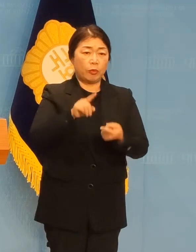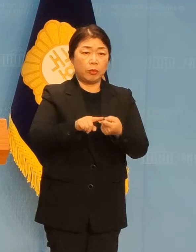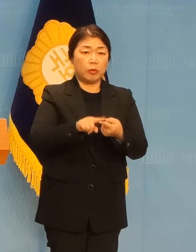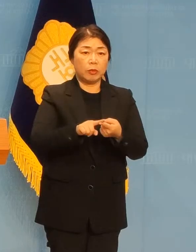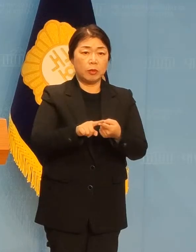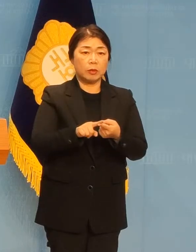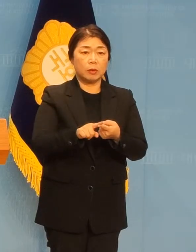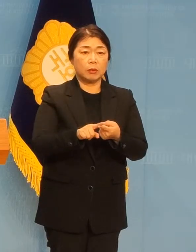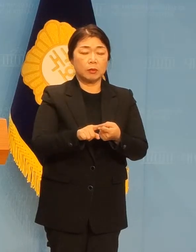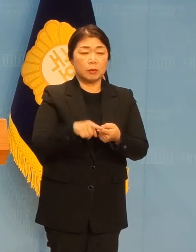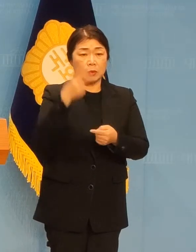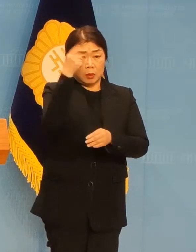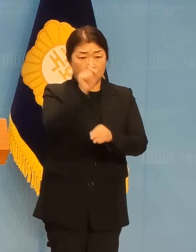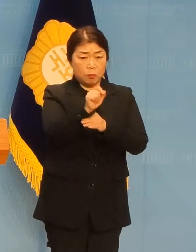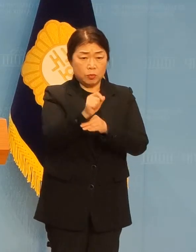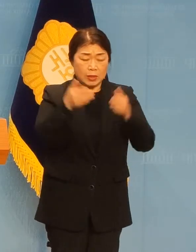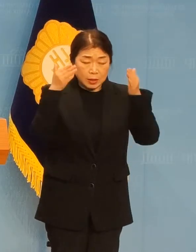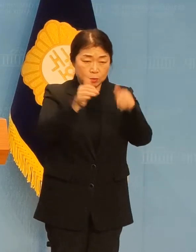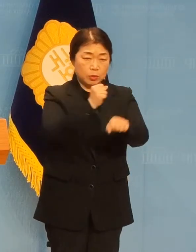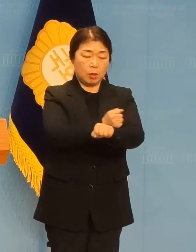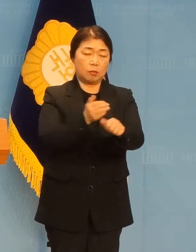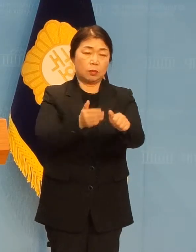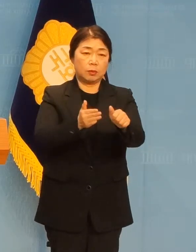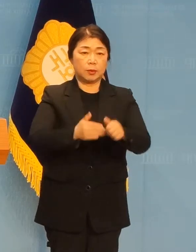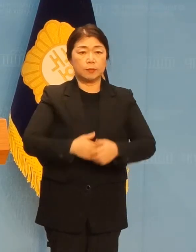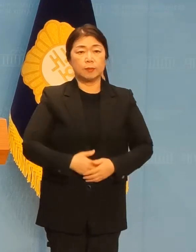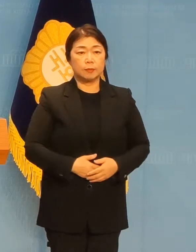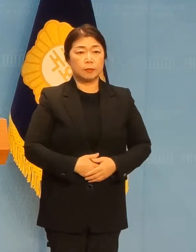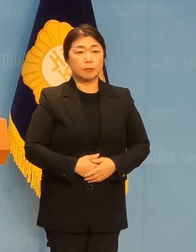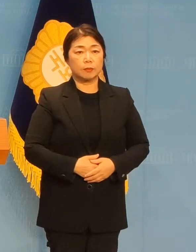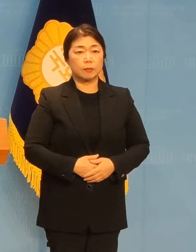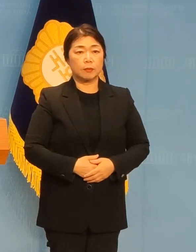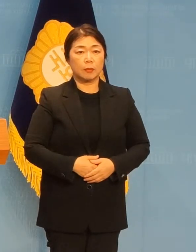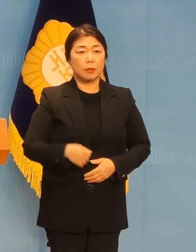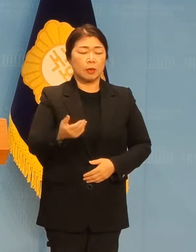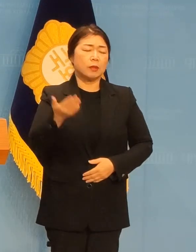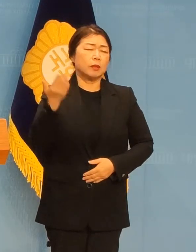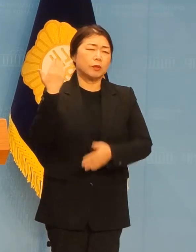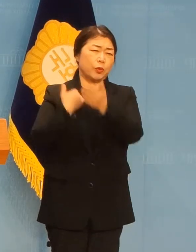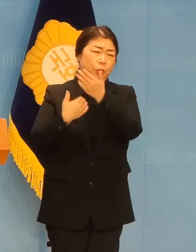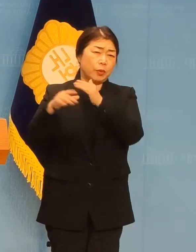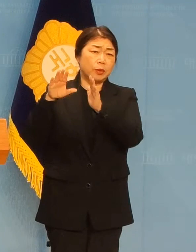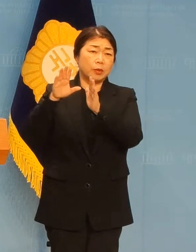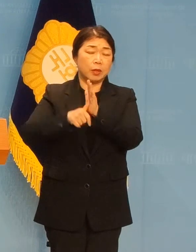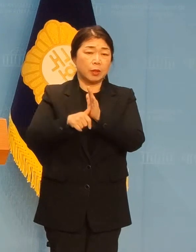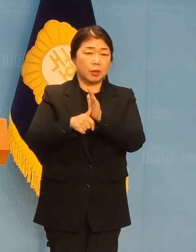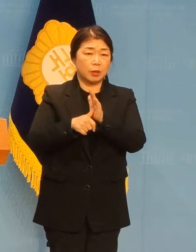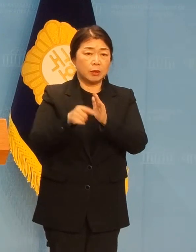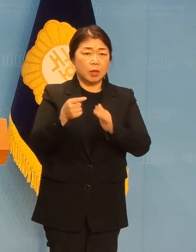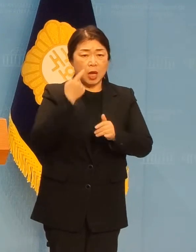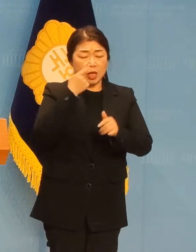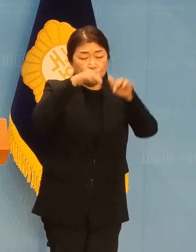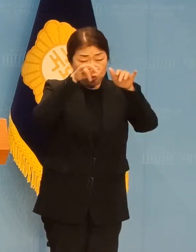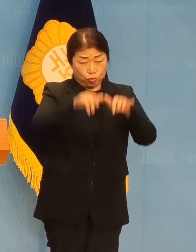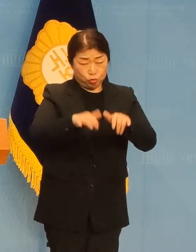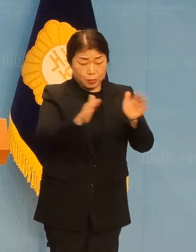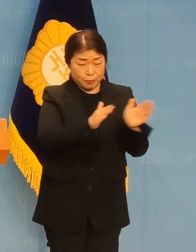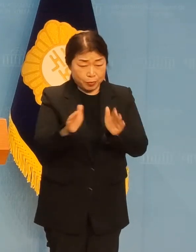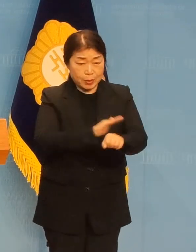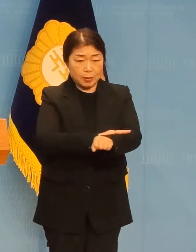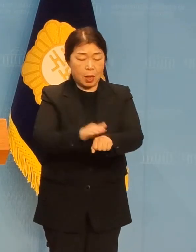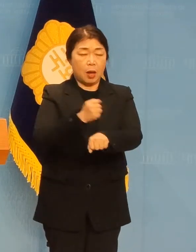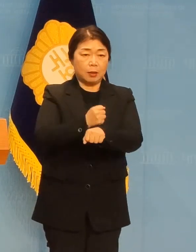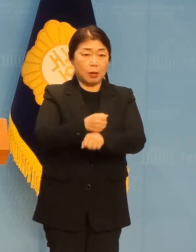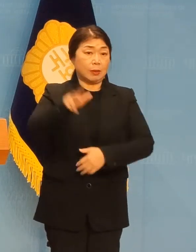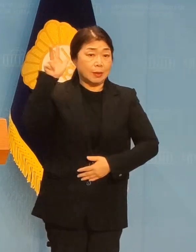시정 업무에 집중하십시오. 그리고 예전에 눈치 우는 일 하나는 제대로